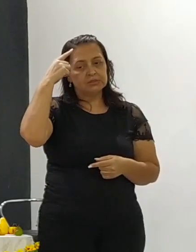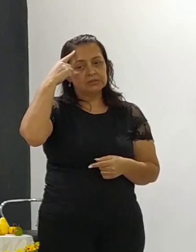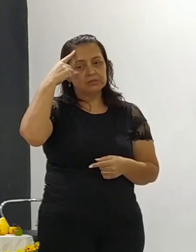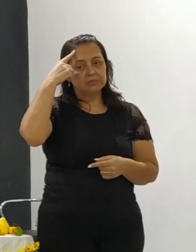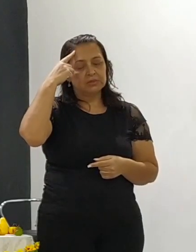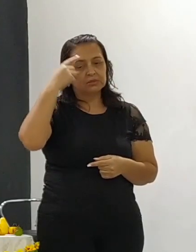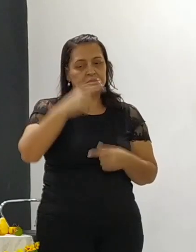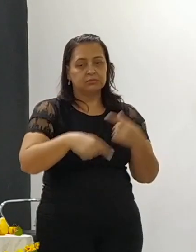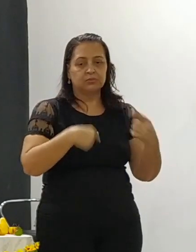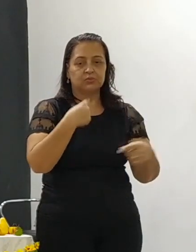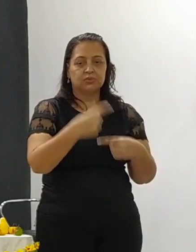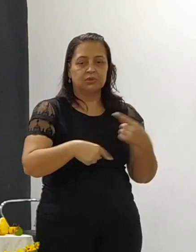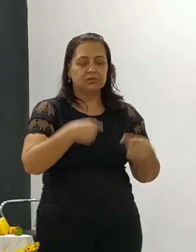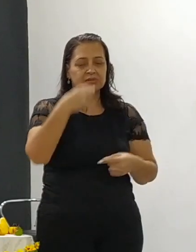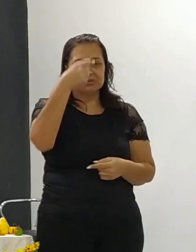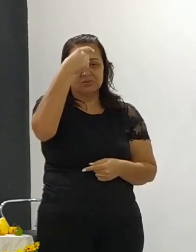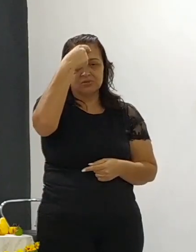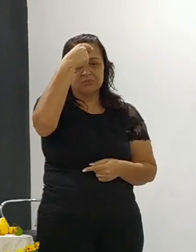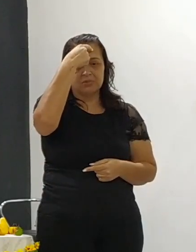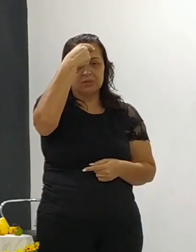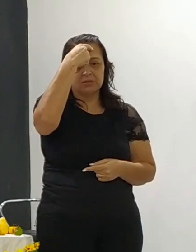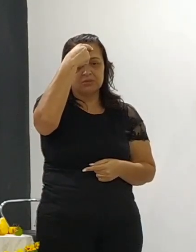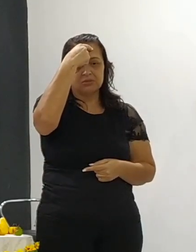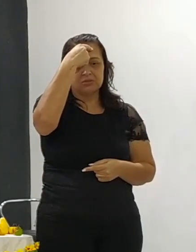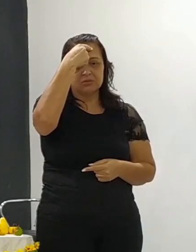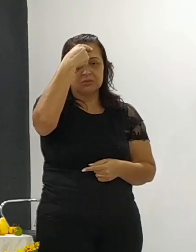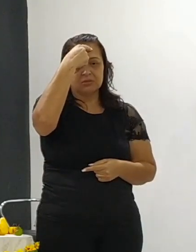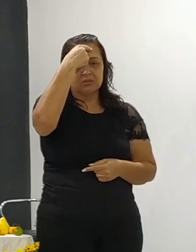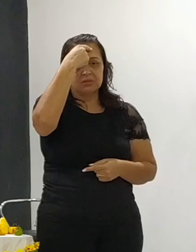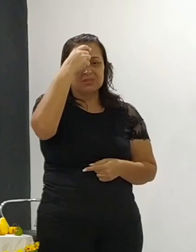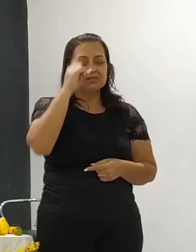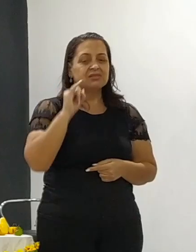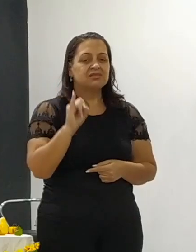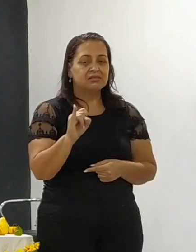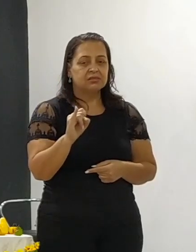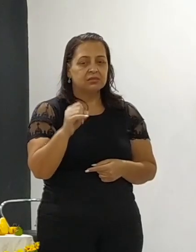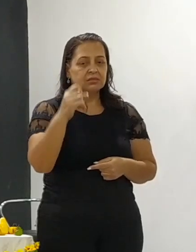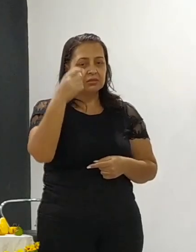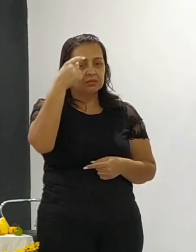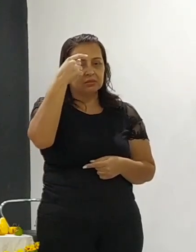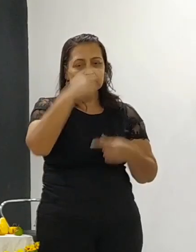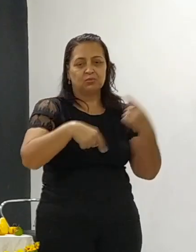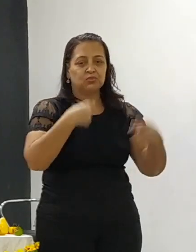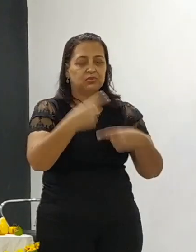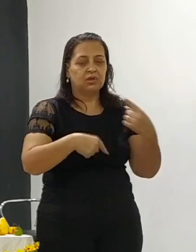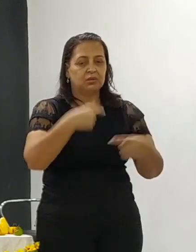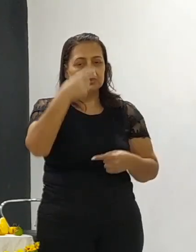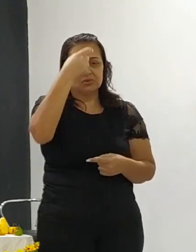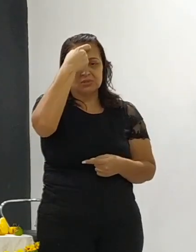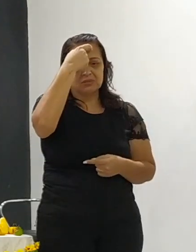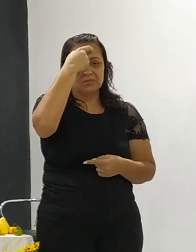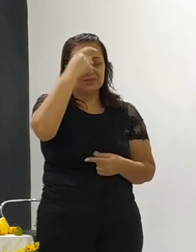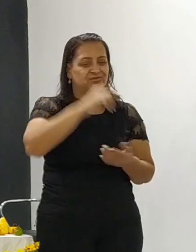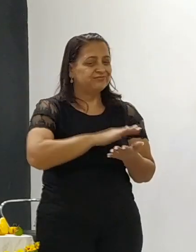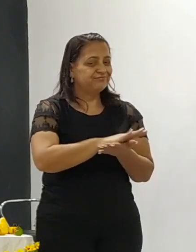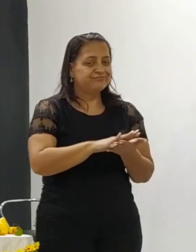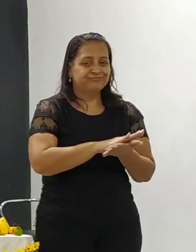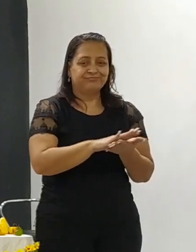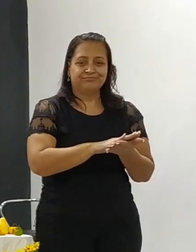de mente, né? Se a gente não mudar a nossa mente, nada vai acontecer na nossa vida, né? É preciso que a gente entenda isso.